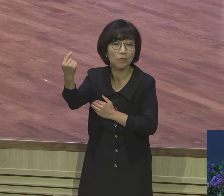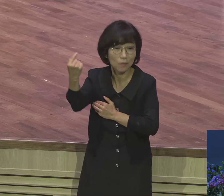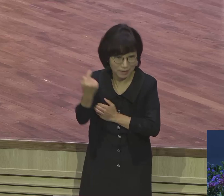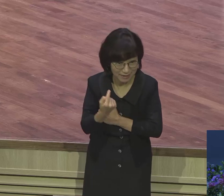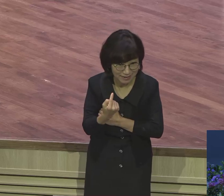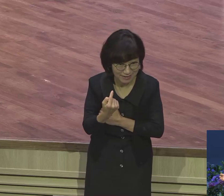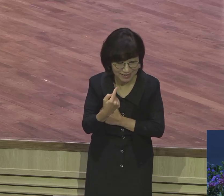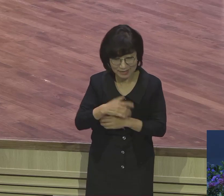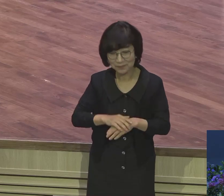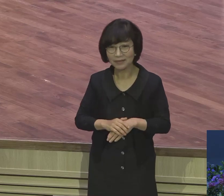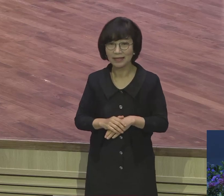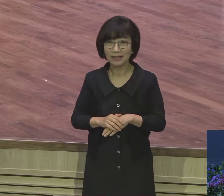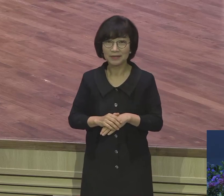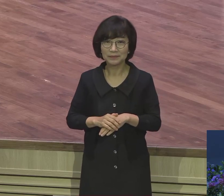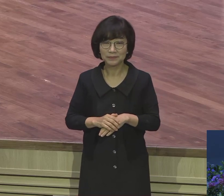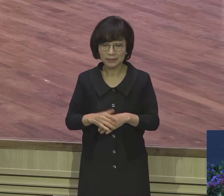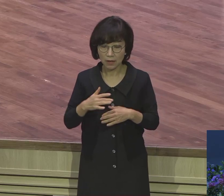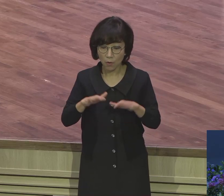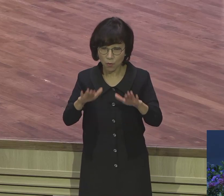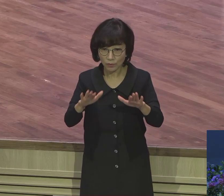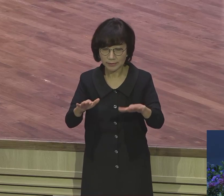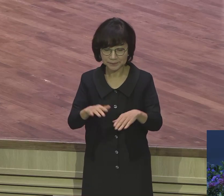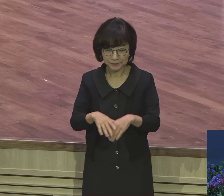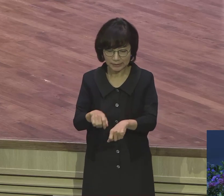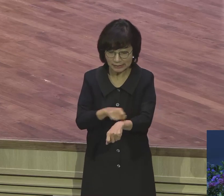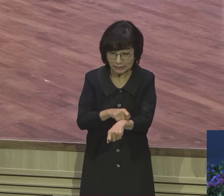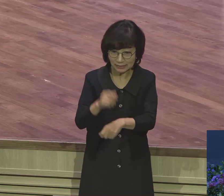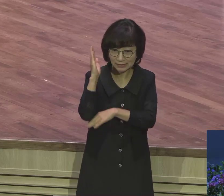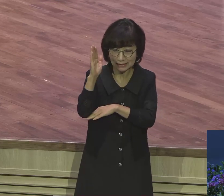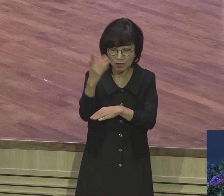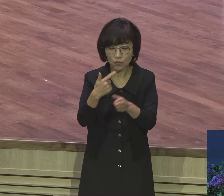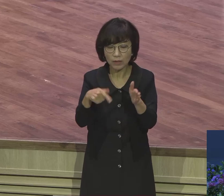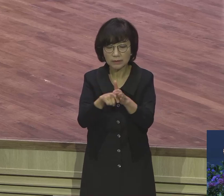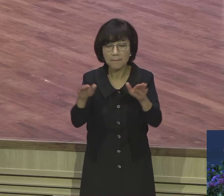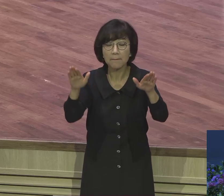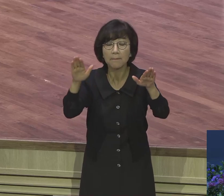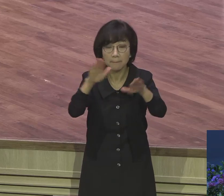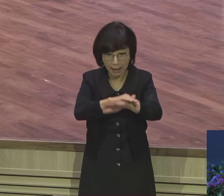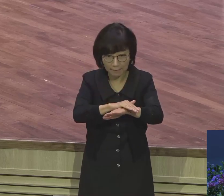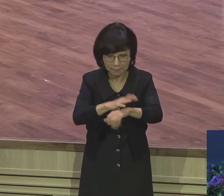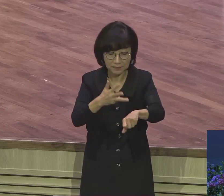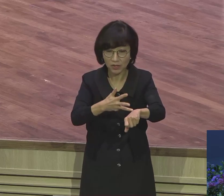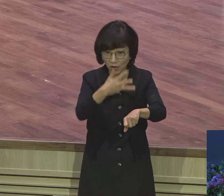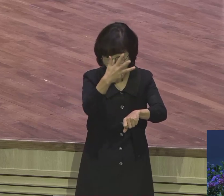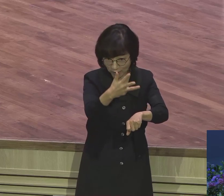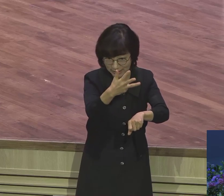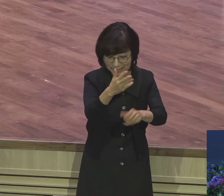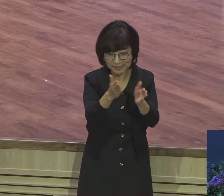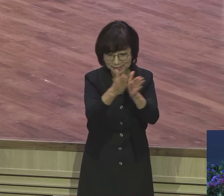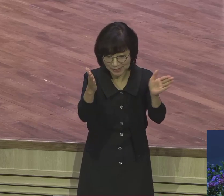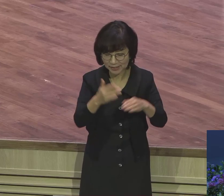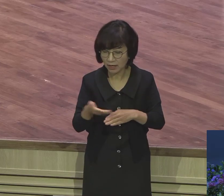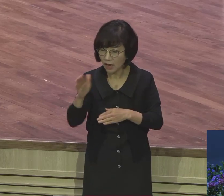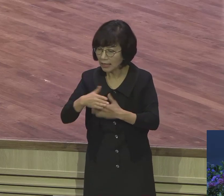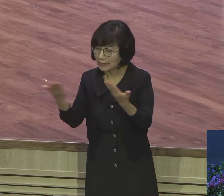주로 8시 시작을 했는데 다 퇴근하고 와서 그것도 오면 몇 시간씩 오죠. 1시간씩 2시간씩 와요.